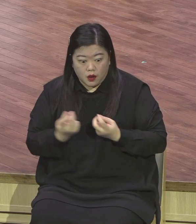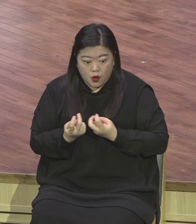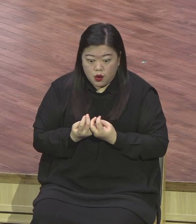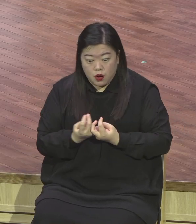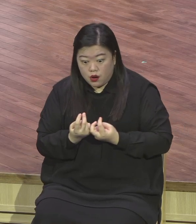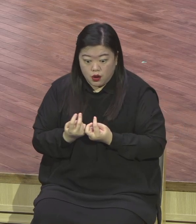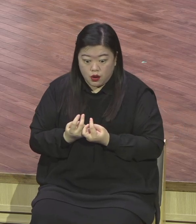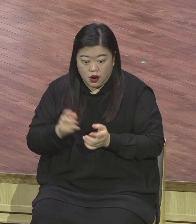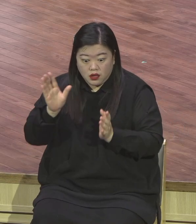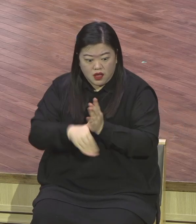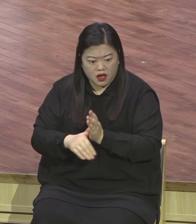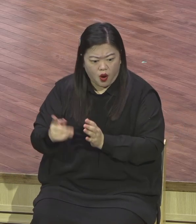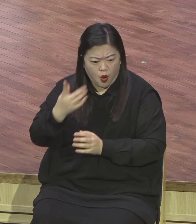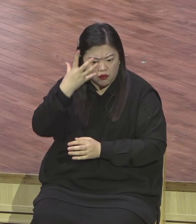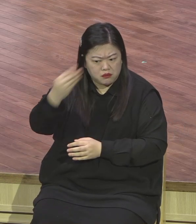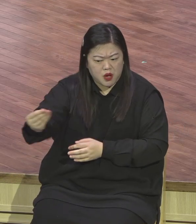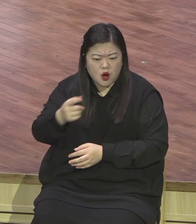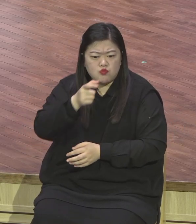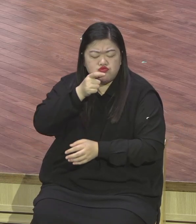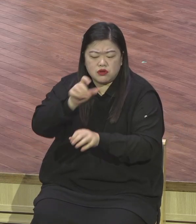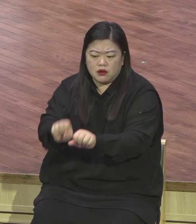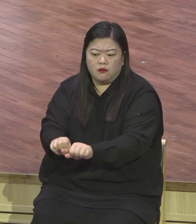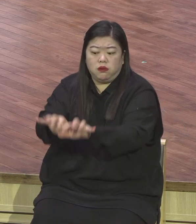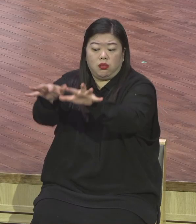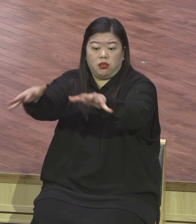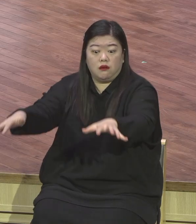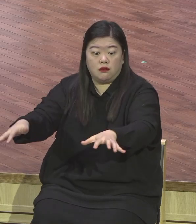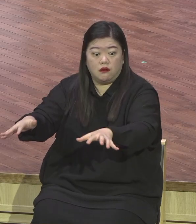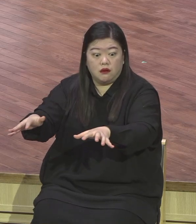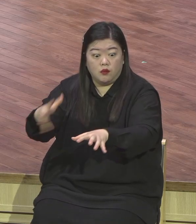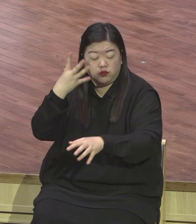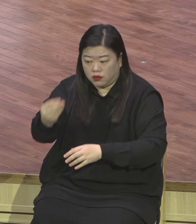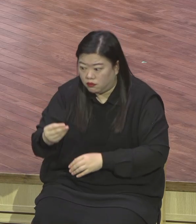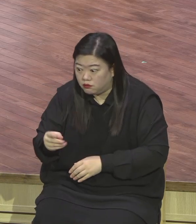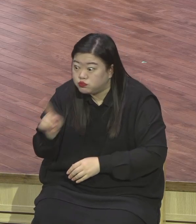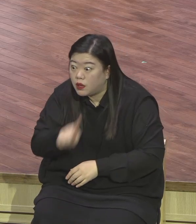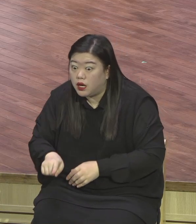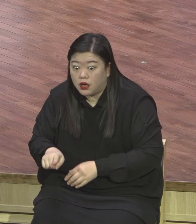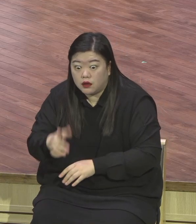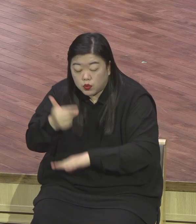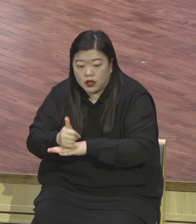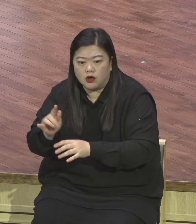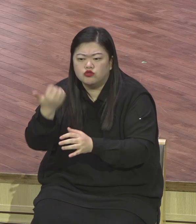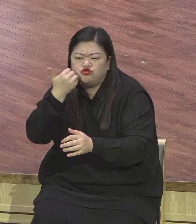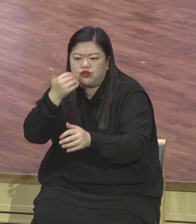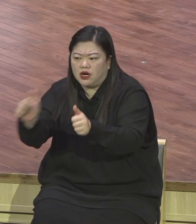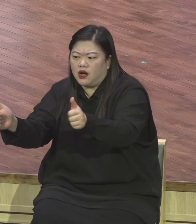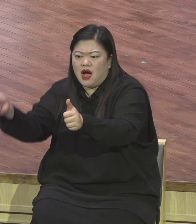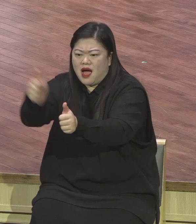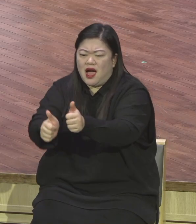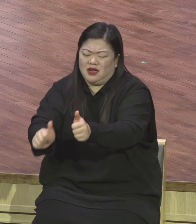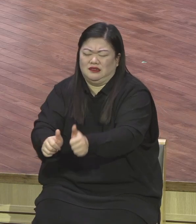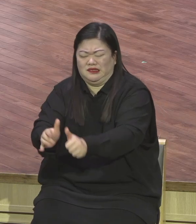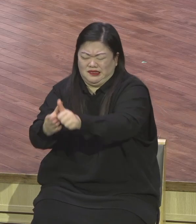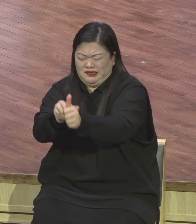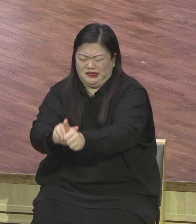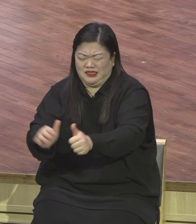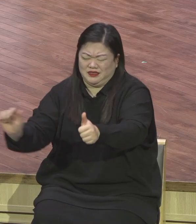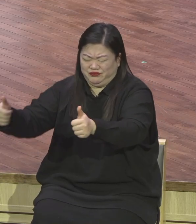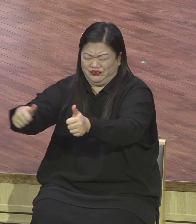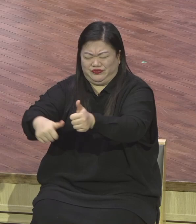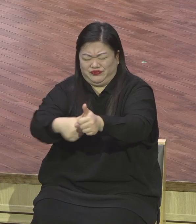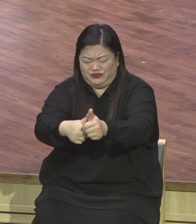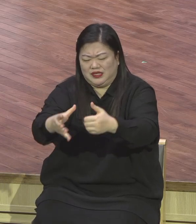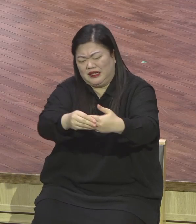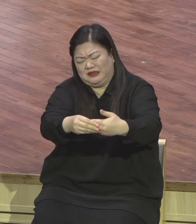나서 사람들 첨벙하는 그쪽으로 쳐다보니까 한 사람이 확 들어가가지고 거기서 막 그 물에 빠진 그 사람을 손살같이